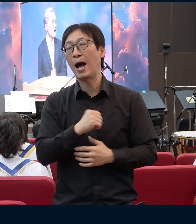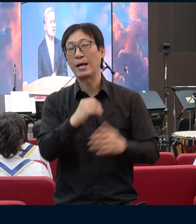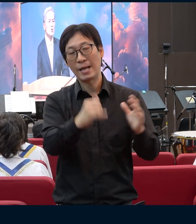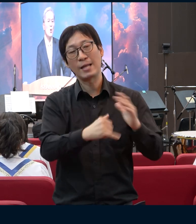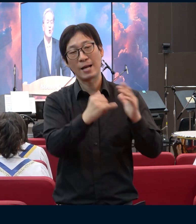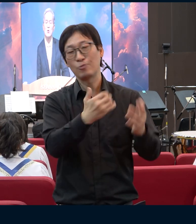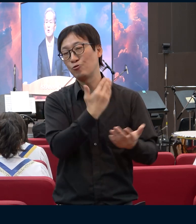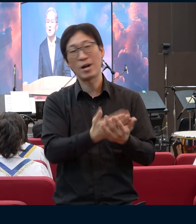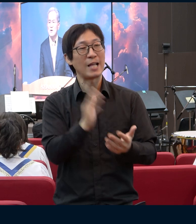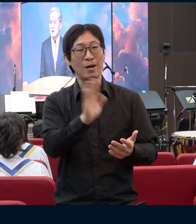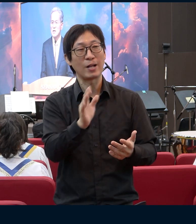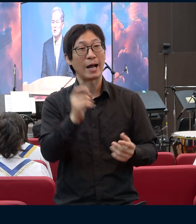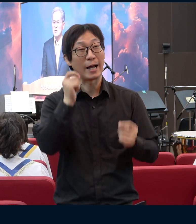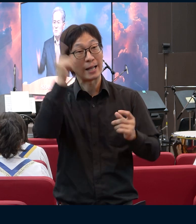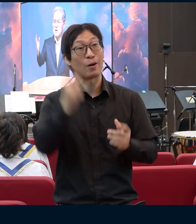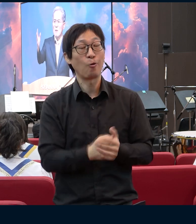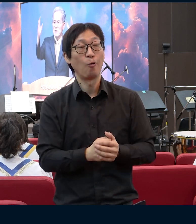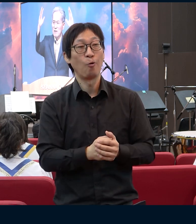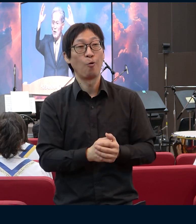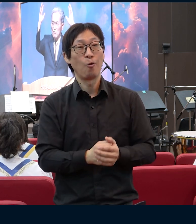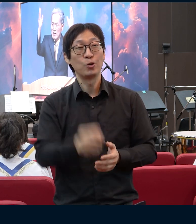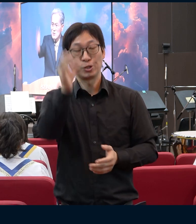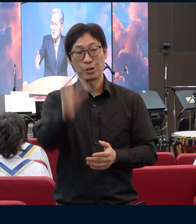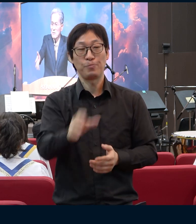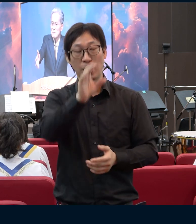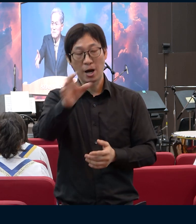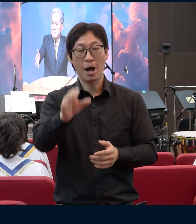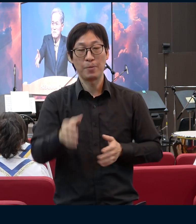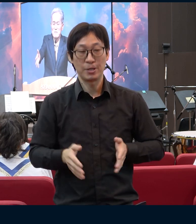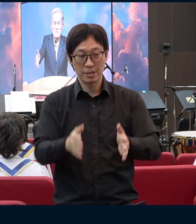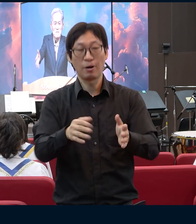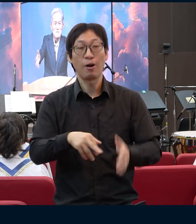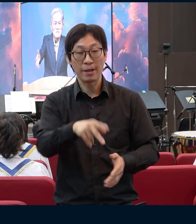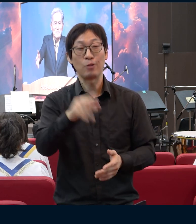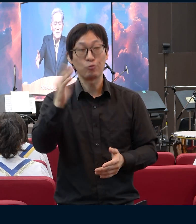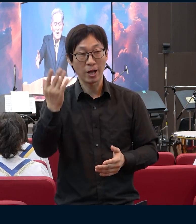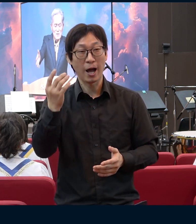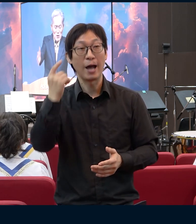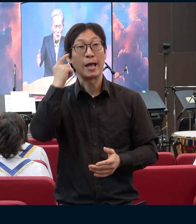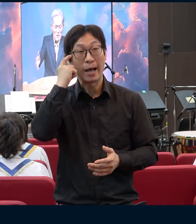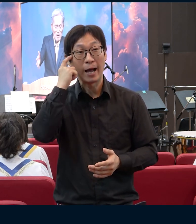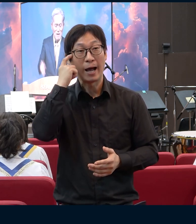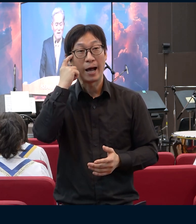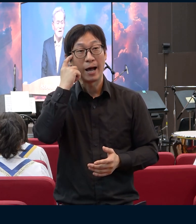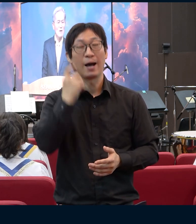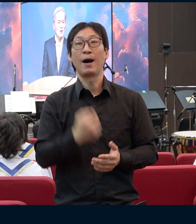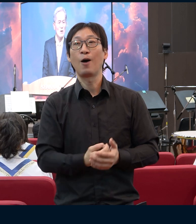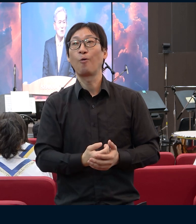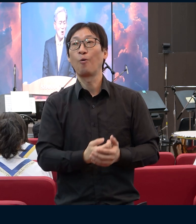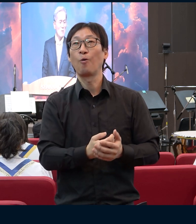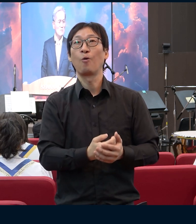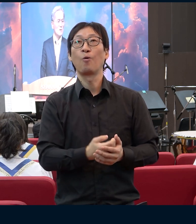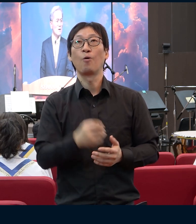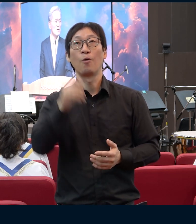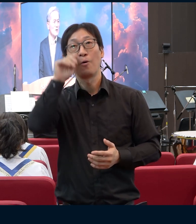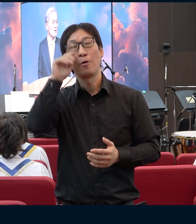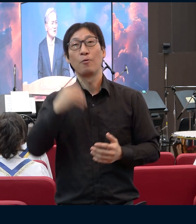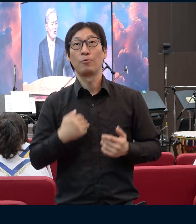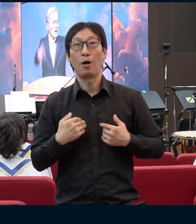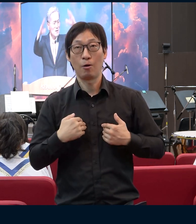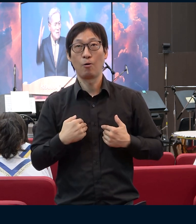이게 아니라는 걸 알죠. 그러니까 이것을 십자가 앞에 다 내려놓았어요. 자, 그런데